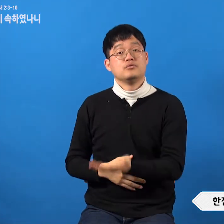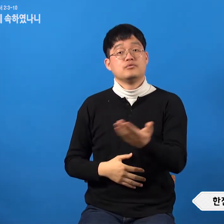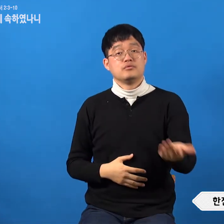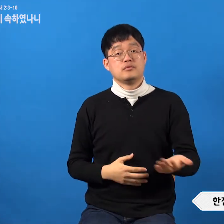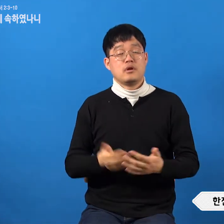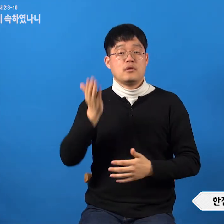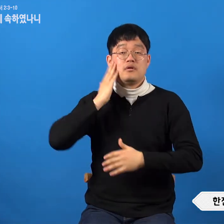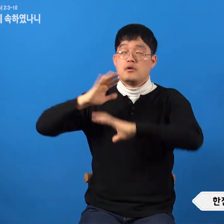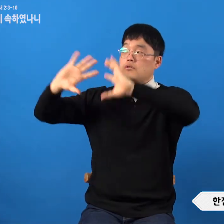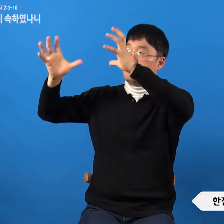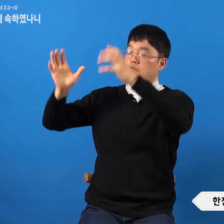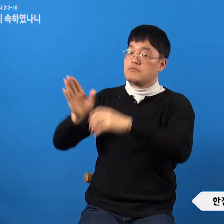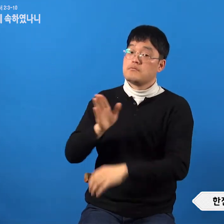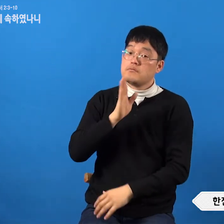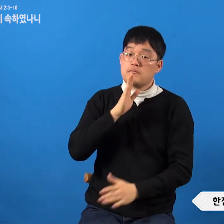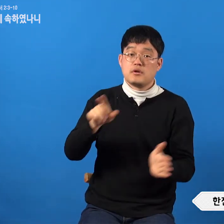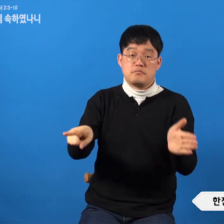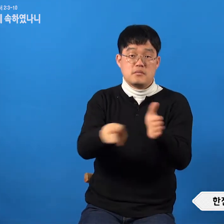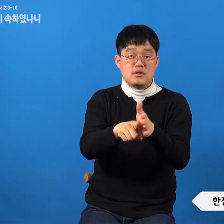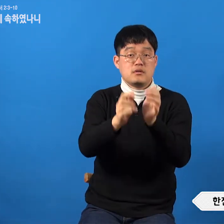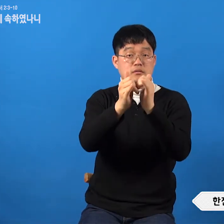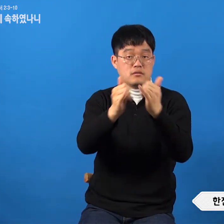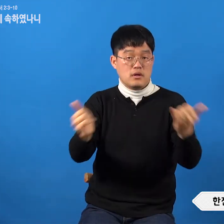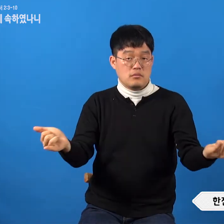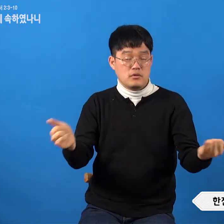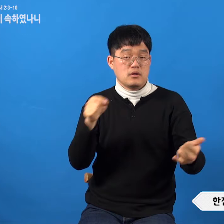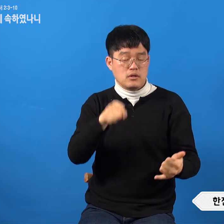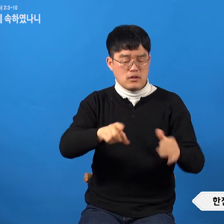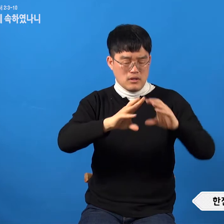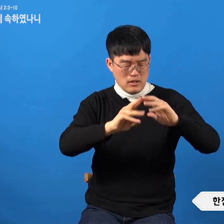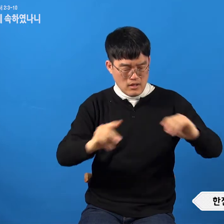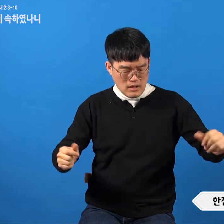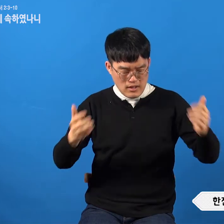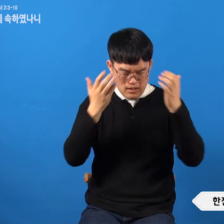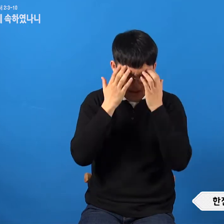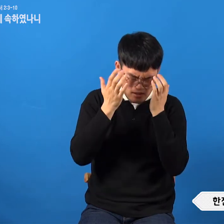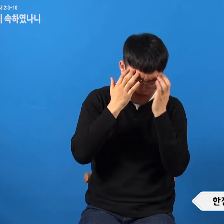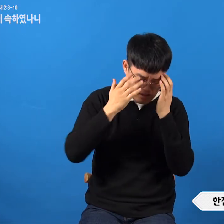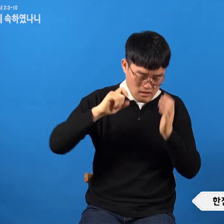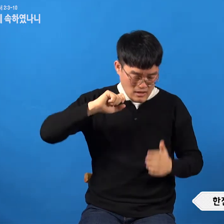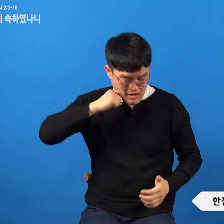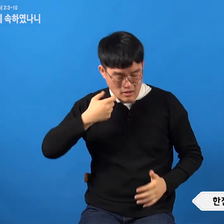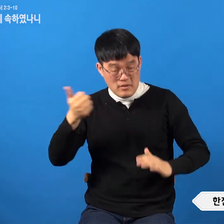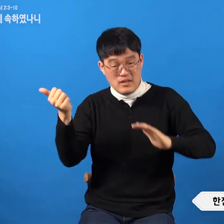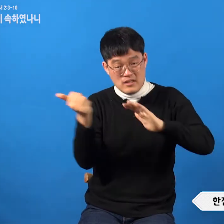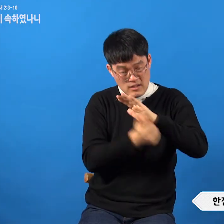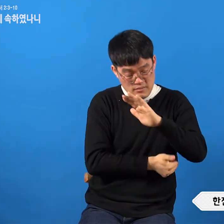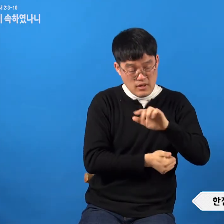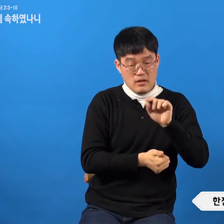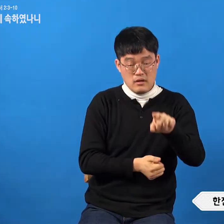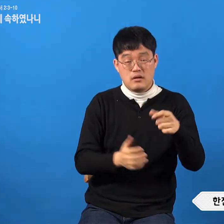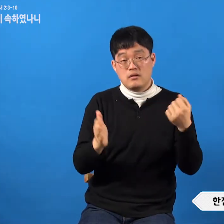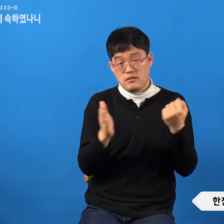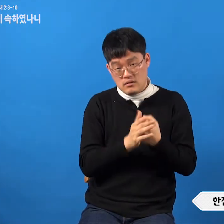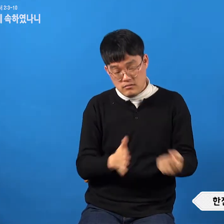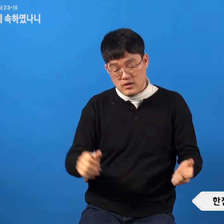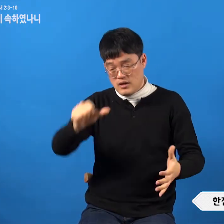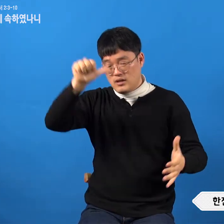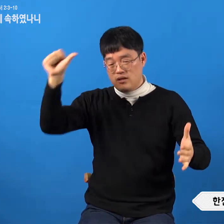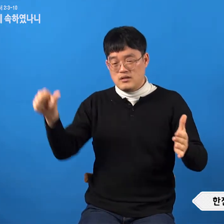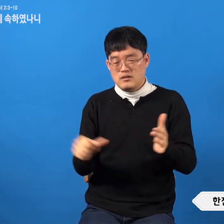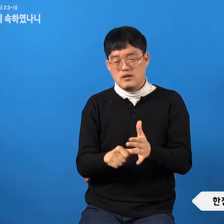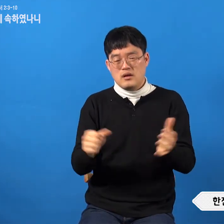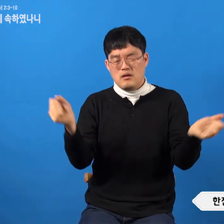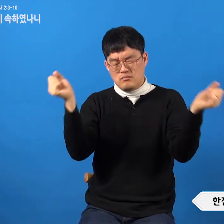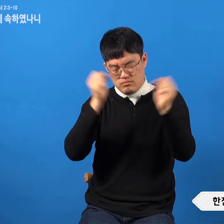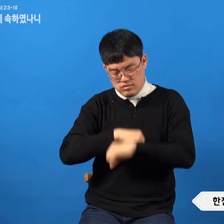여러분, 천국을 정말로 믿는 사람은 이 땅의 시련, 이 땅의 실패, 그런 것 때문에 인생이 무너져